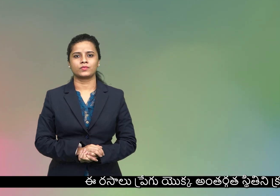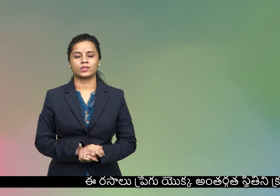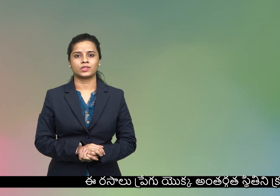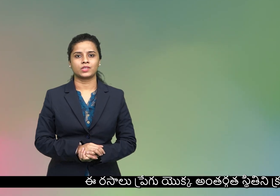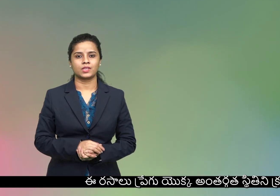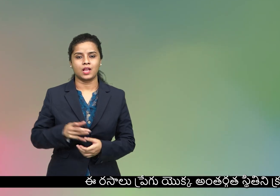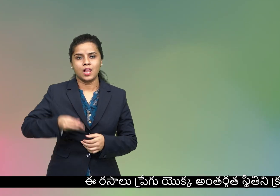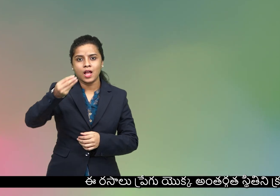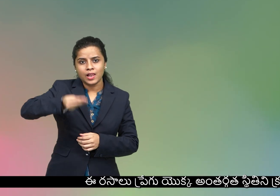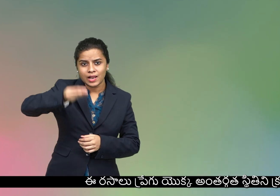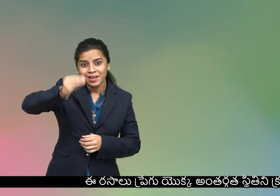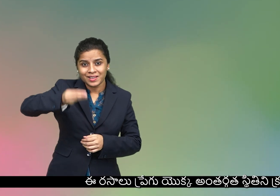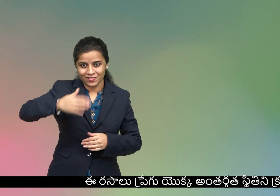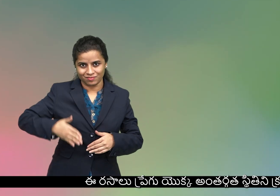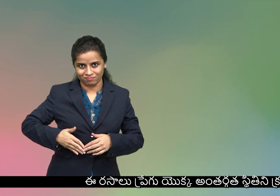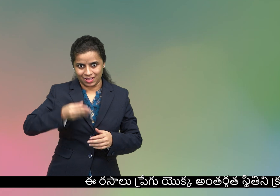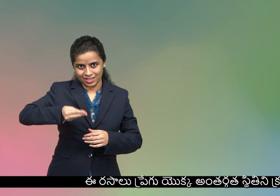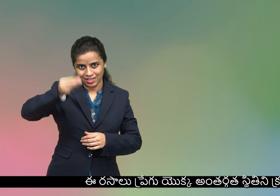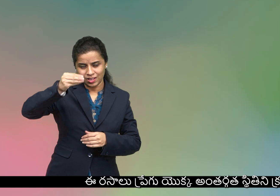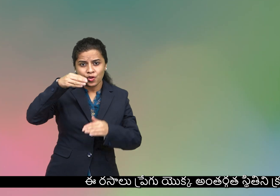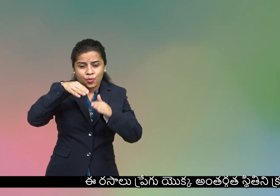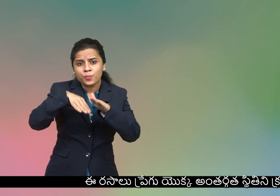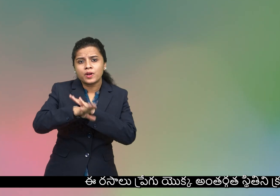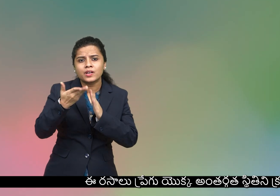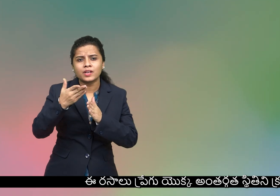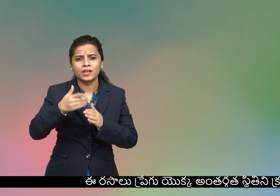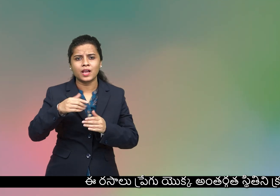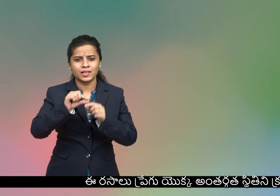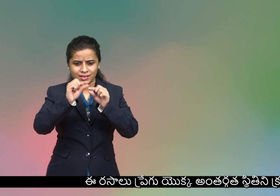ఈ రసాలు ప్రేగు యొక్క అంతర్గత స్థితిని క్రమంగా